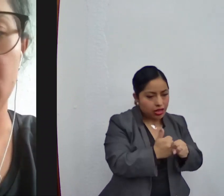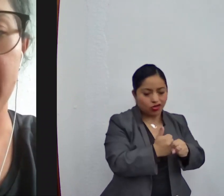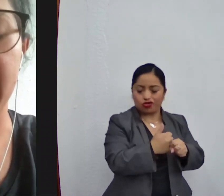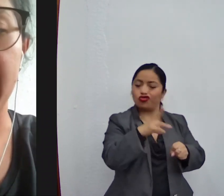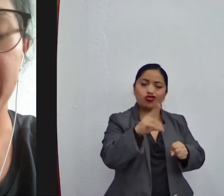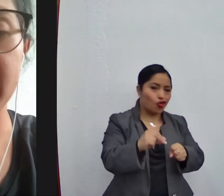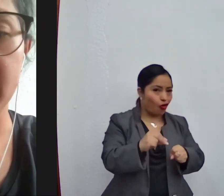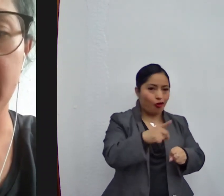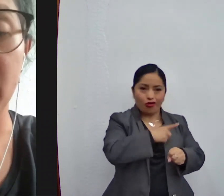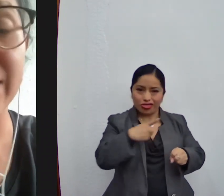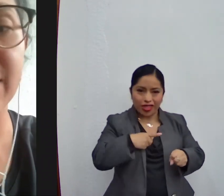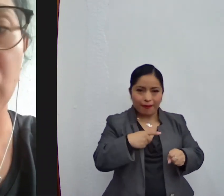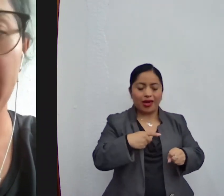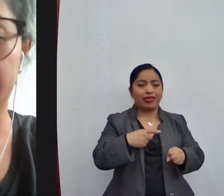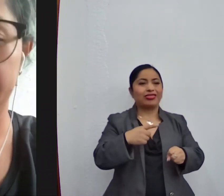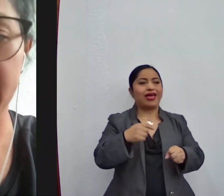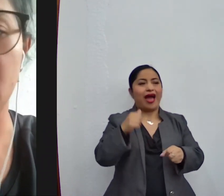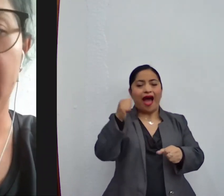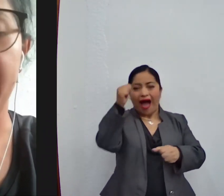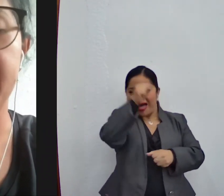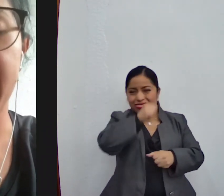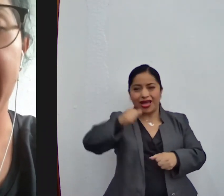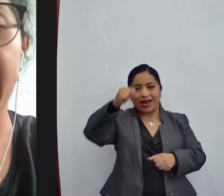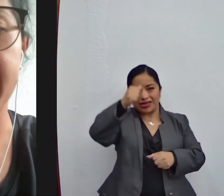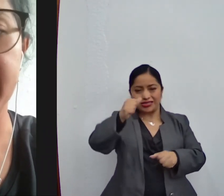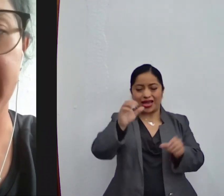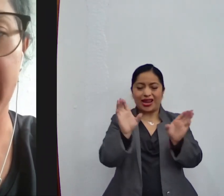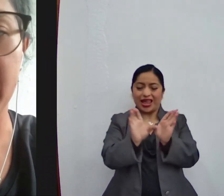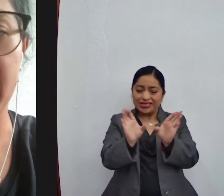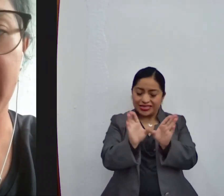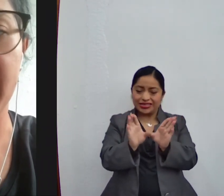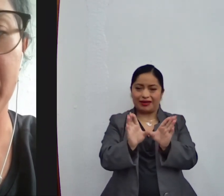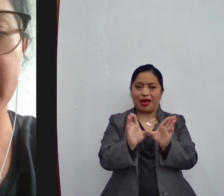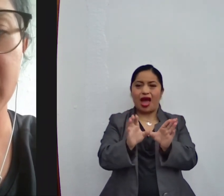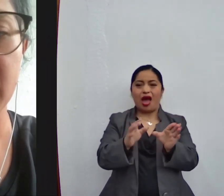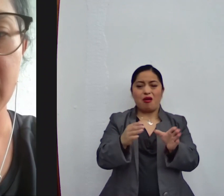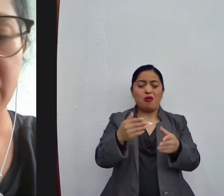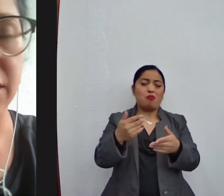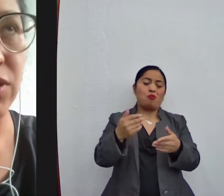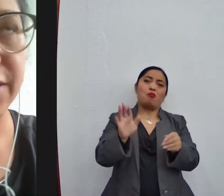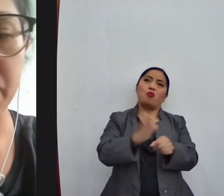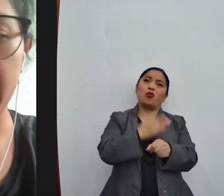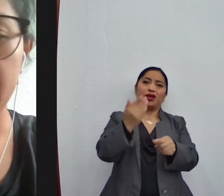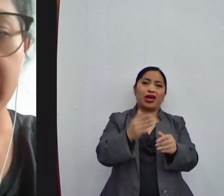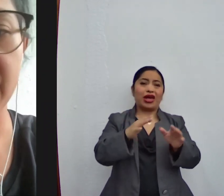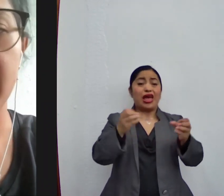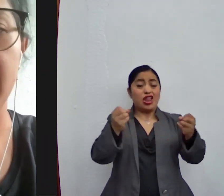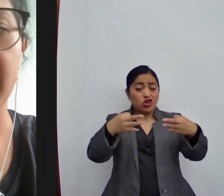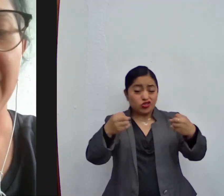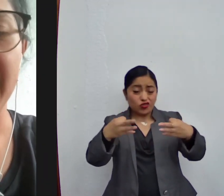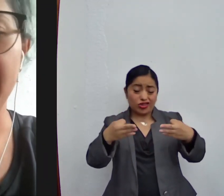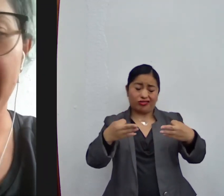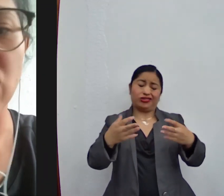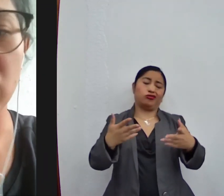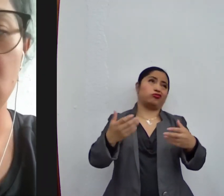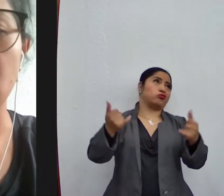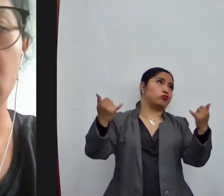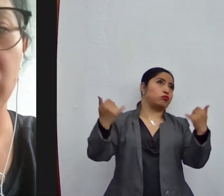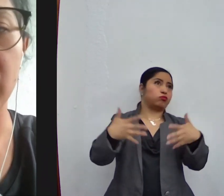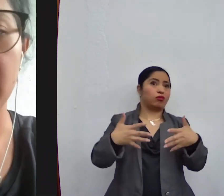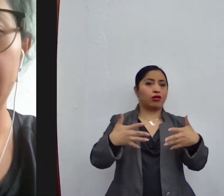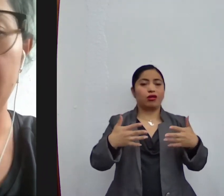UBRIS y el demás sistema no esté obligando a que se haga este trámite, que además Tengo la experiencia de entrar a